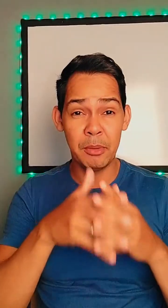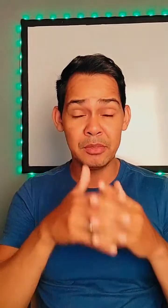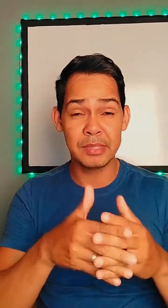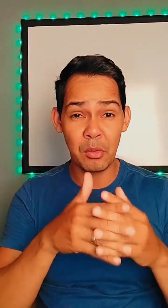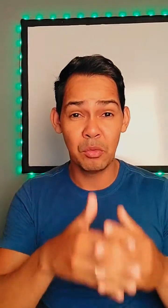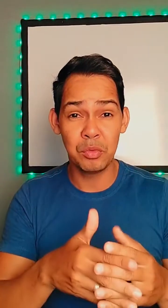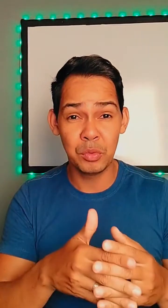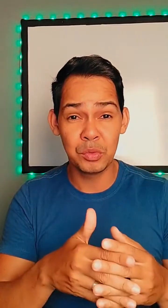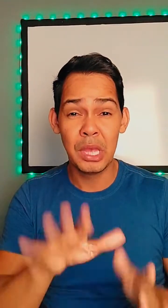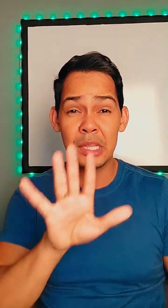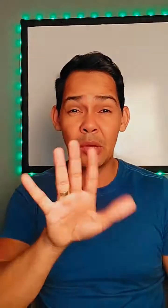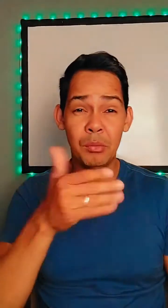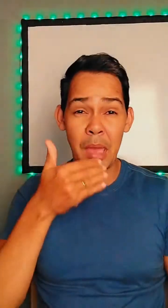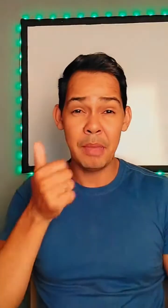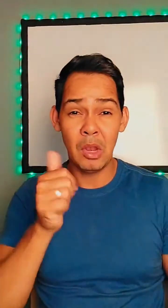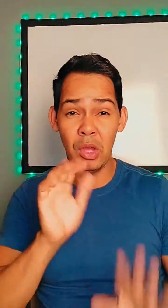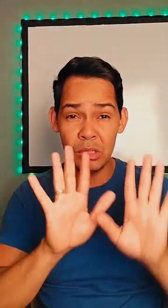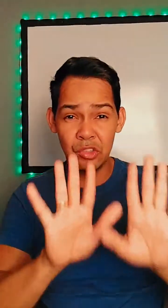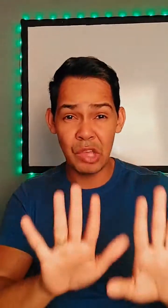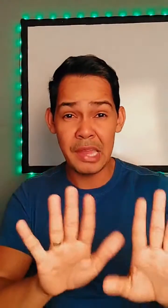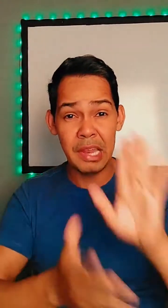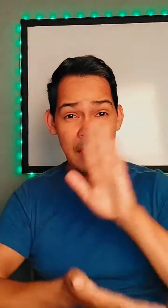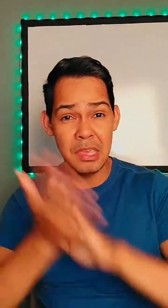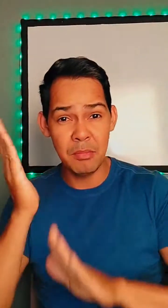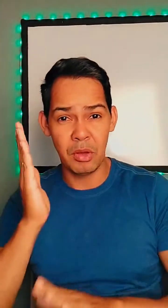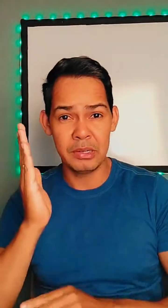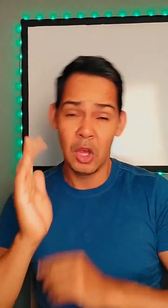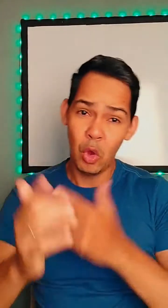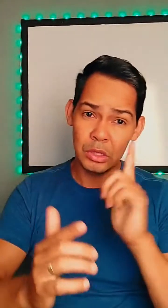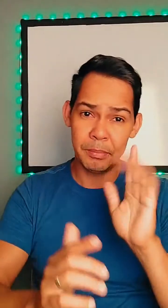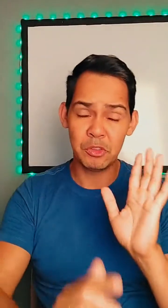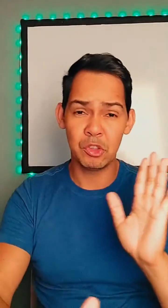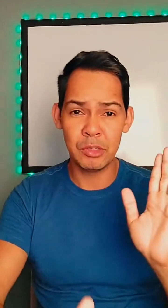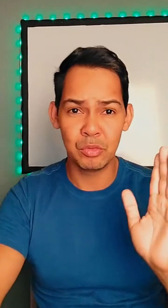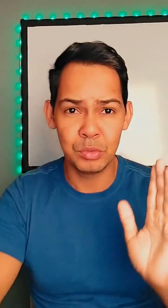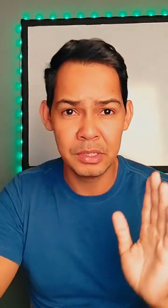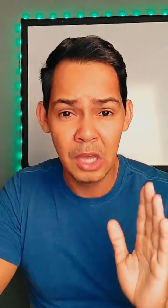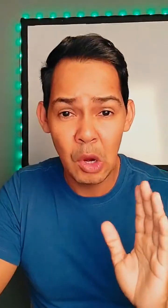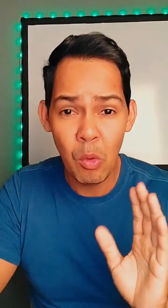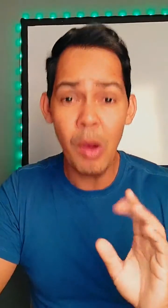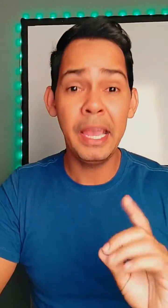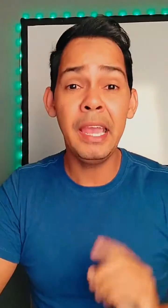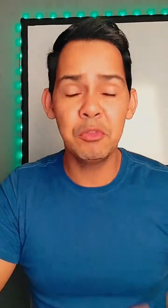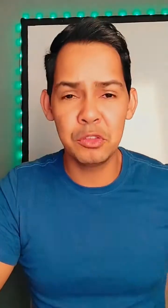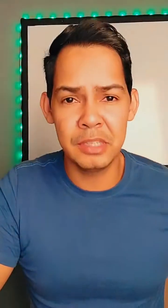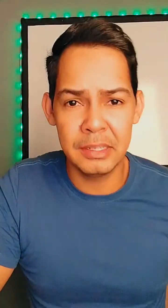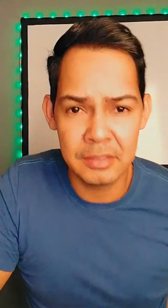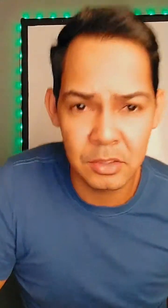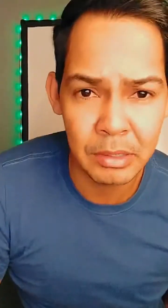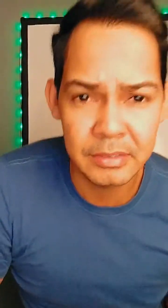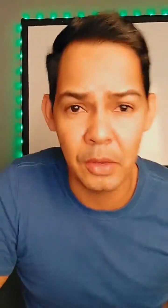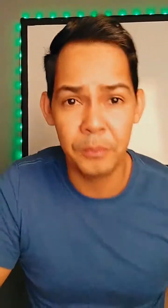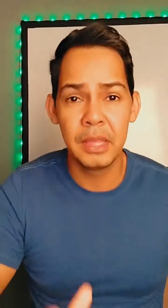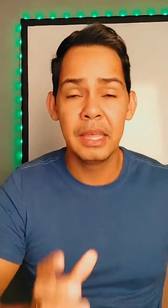ficar confuso, então é melhor eu deixar ele lá e ir embora. Outra pessoa ajuda. Quem é você nessa situação?